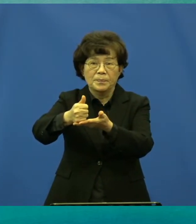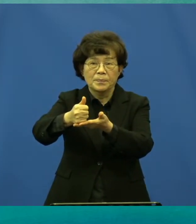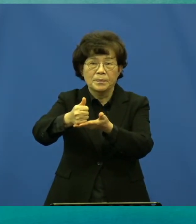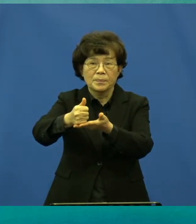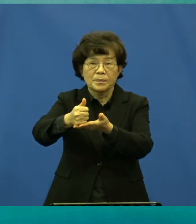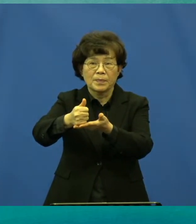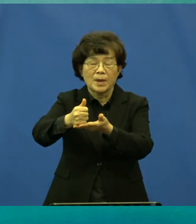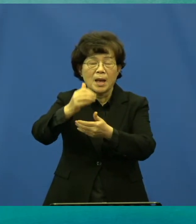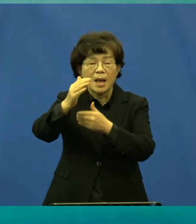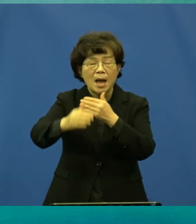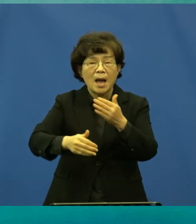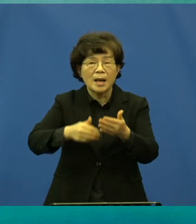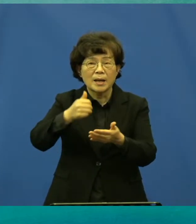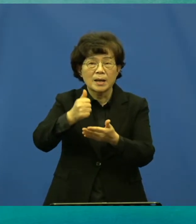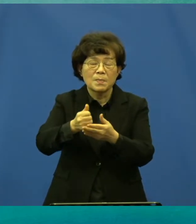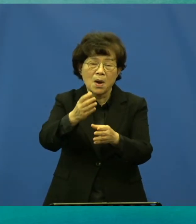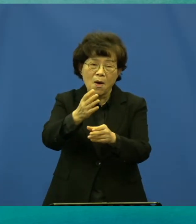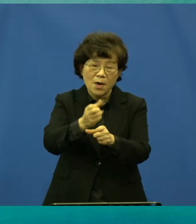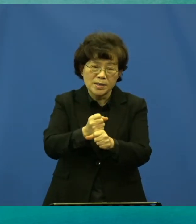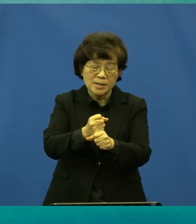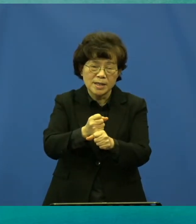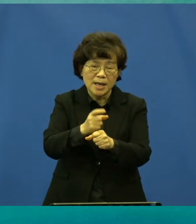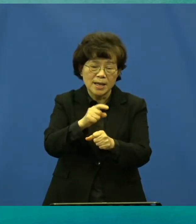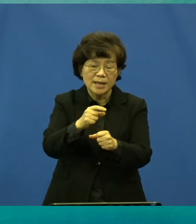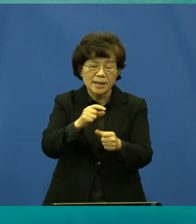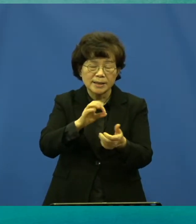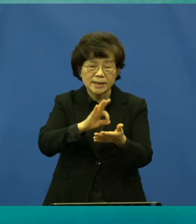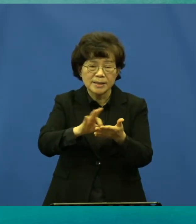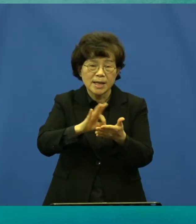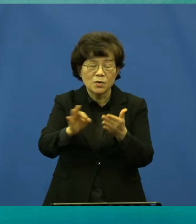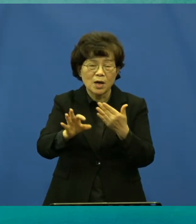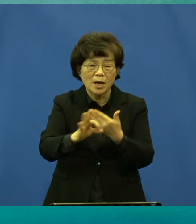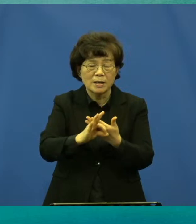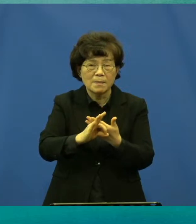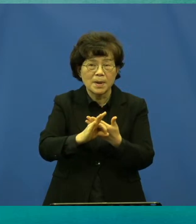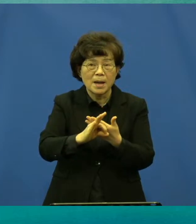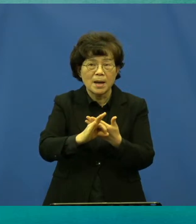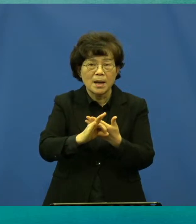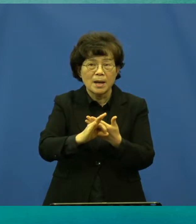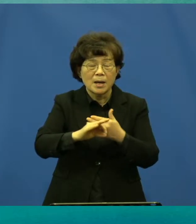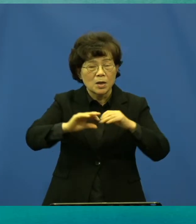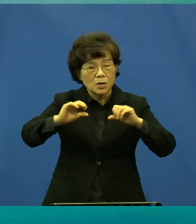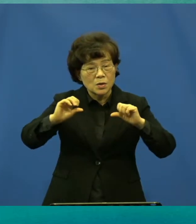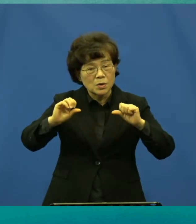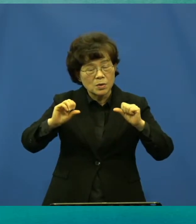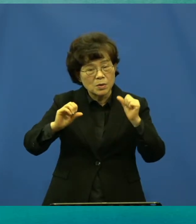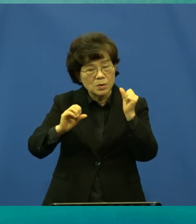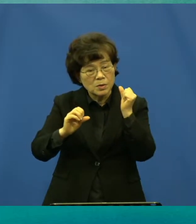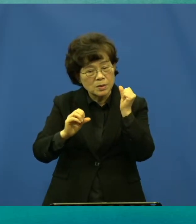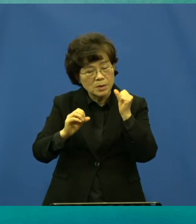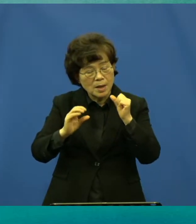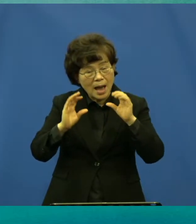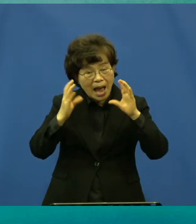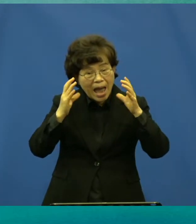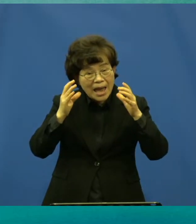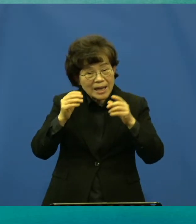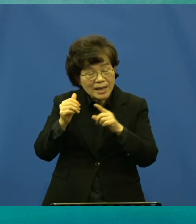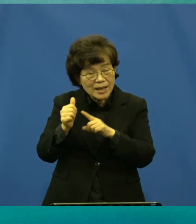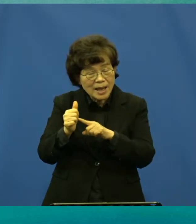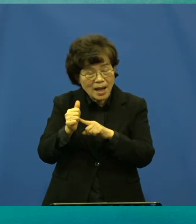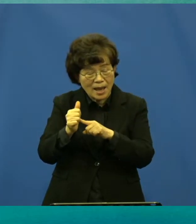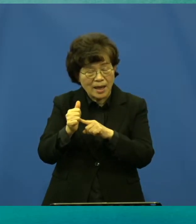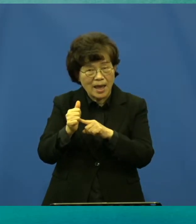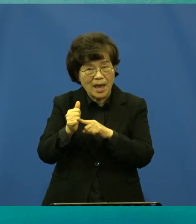시청각 교재를 많이 씁니까? 말을 잘 들어 알아듣지 못하는 어린